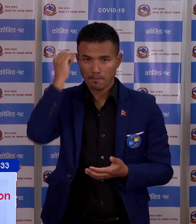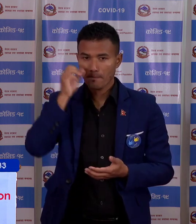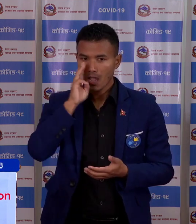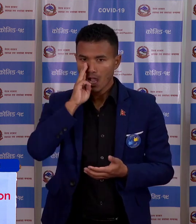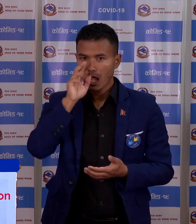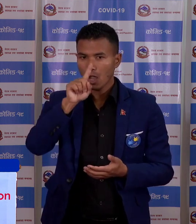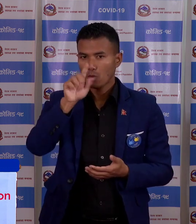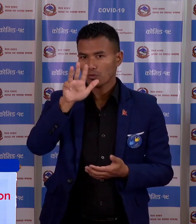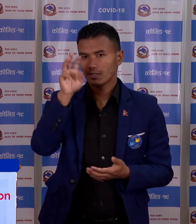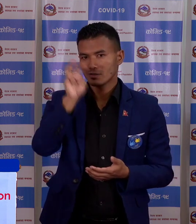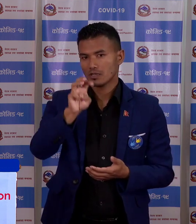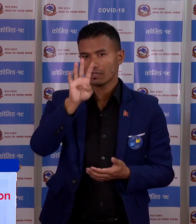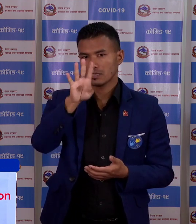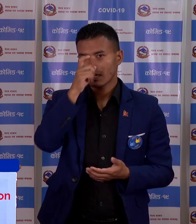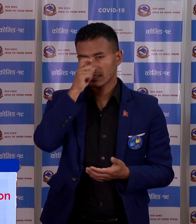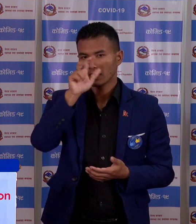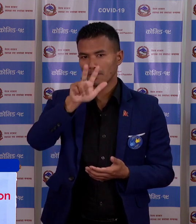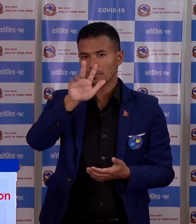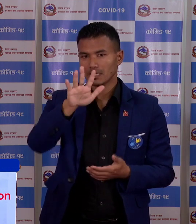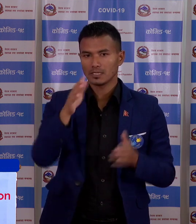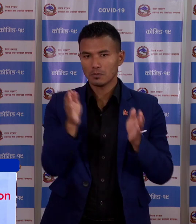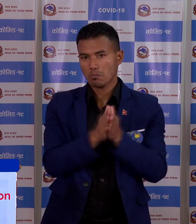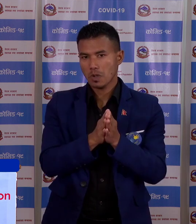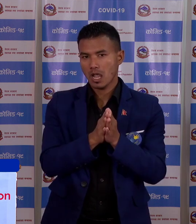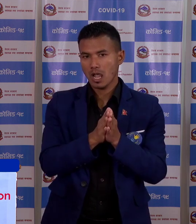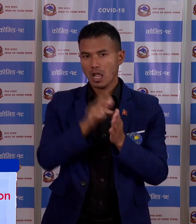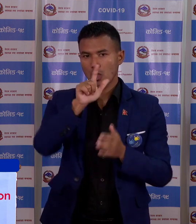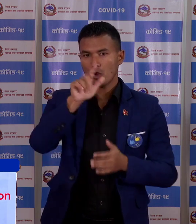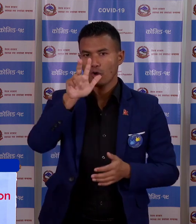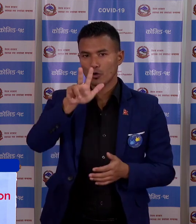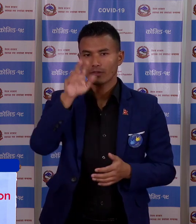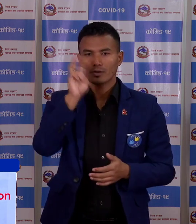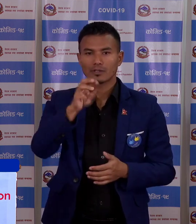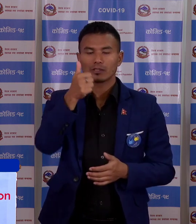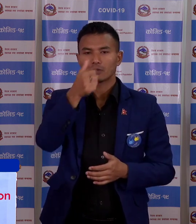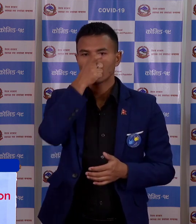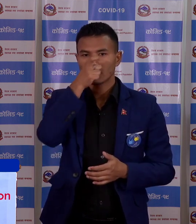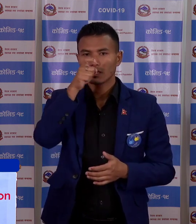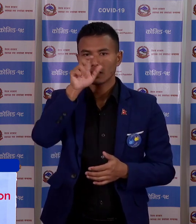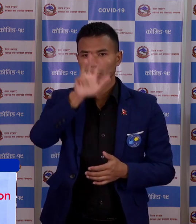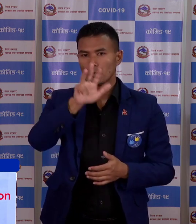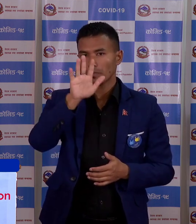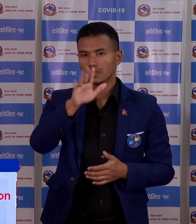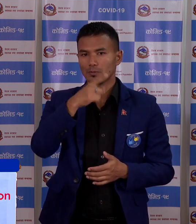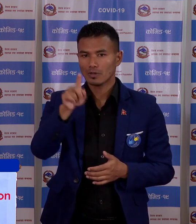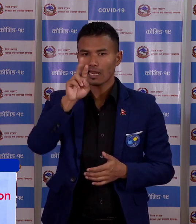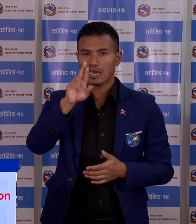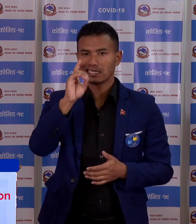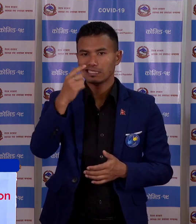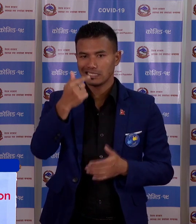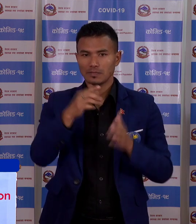मा 9,445 गरी कूल 38,695 वटा आडेटी